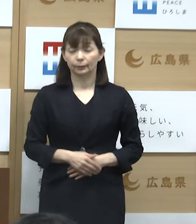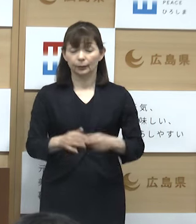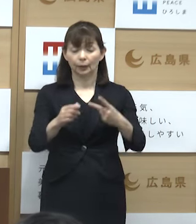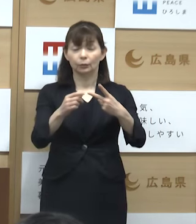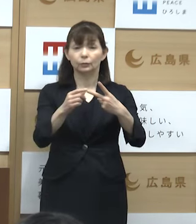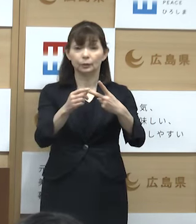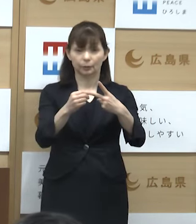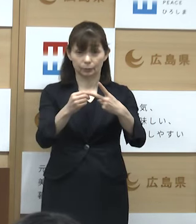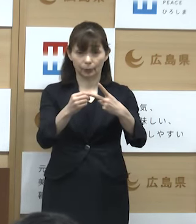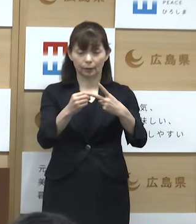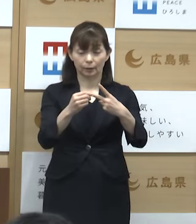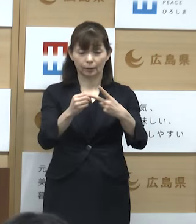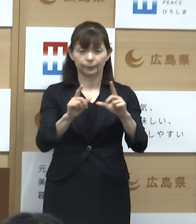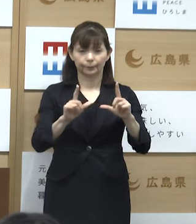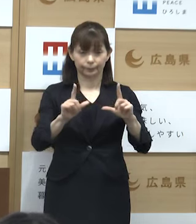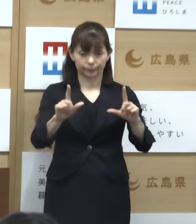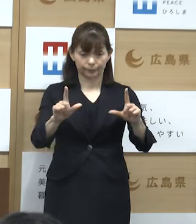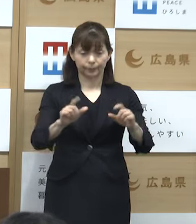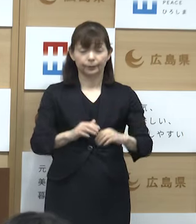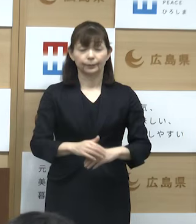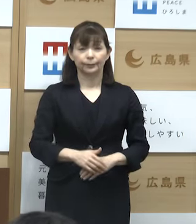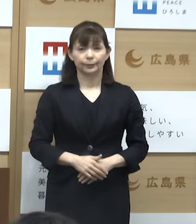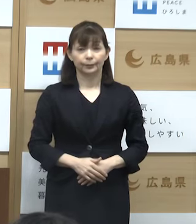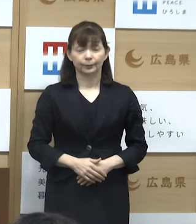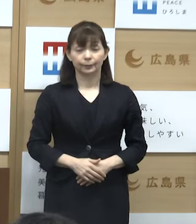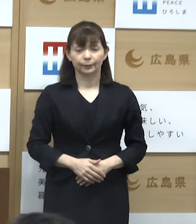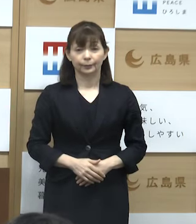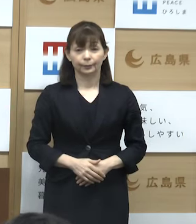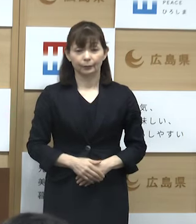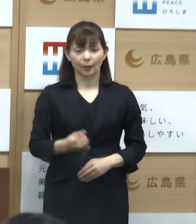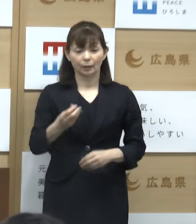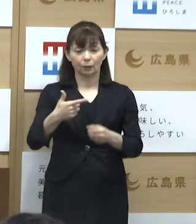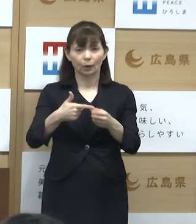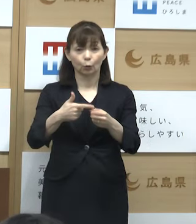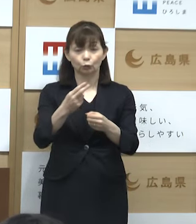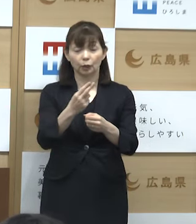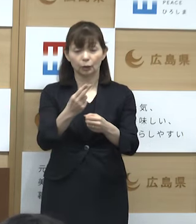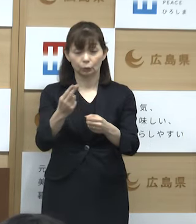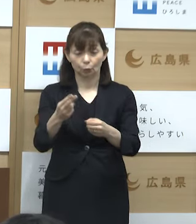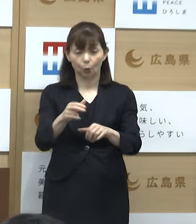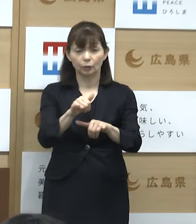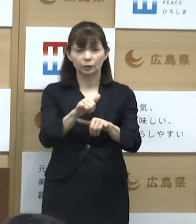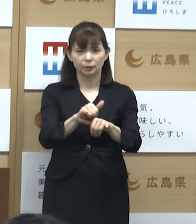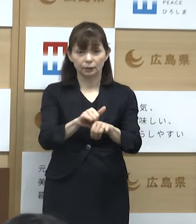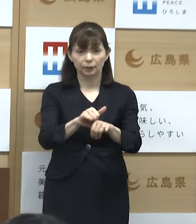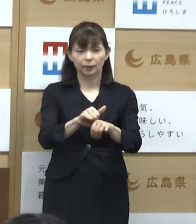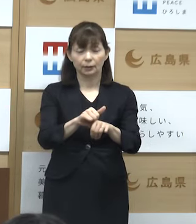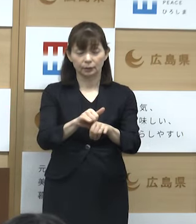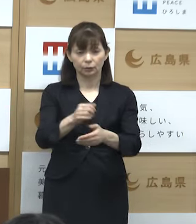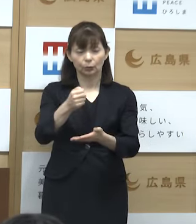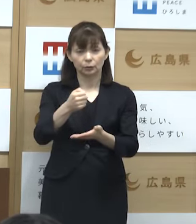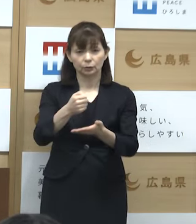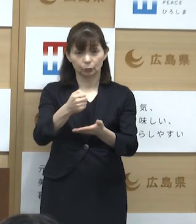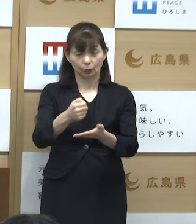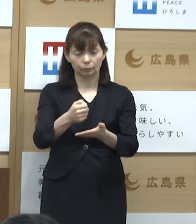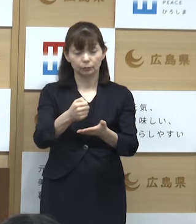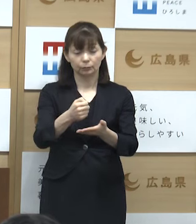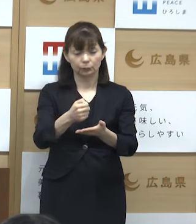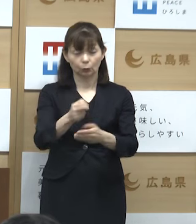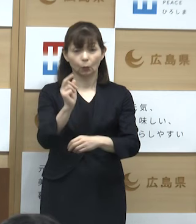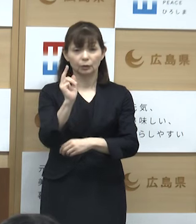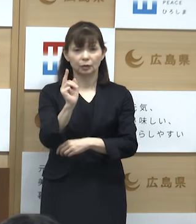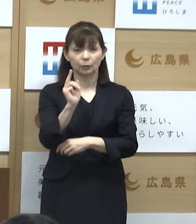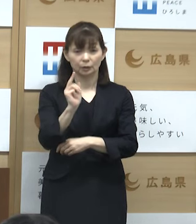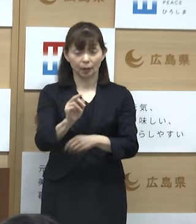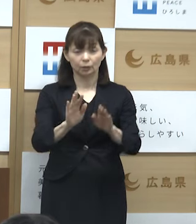2点目でございます。令和6年度人的資本経営推進セミナーの開催について